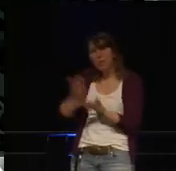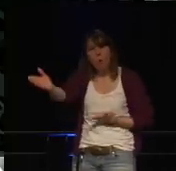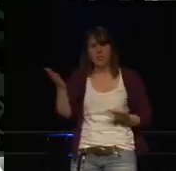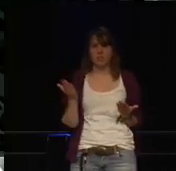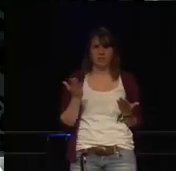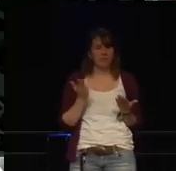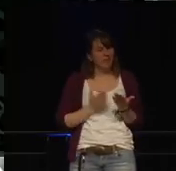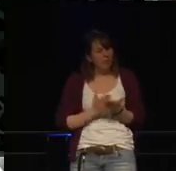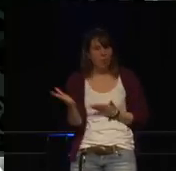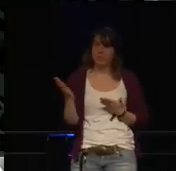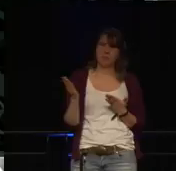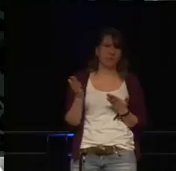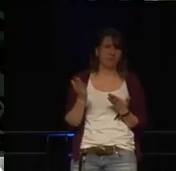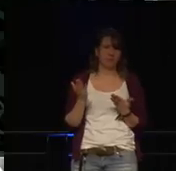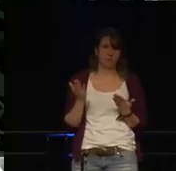el tiempo.